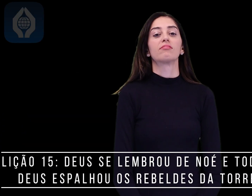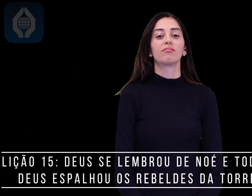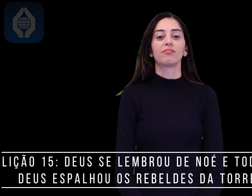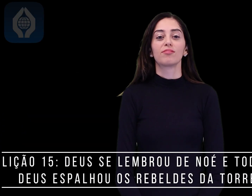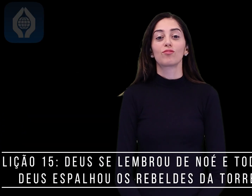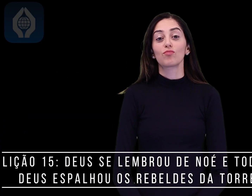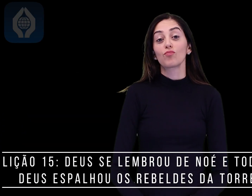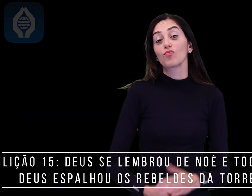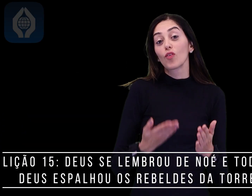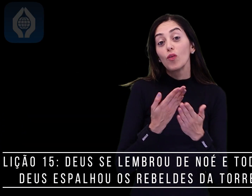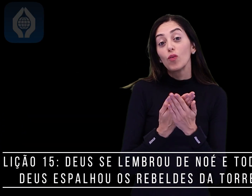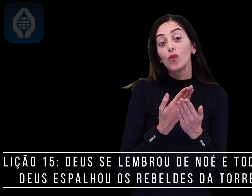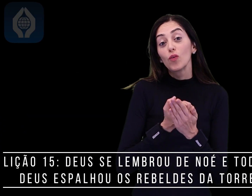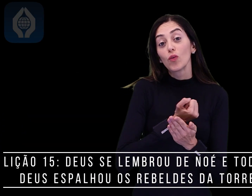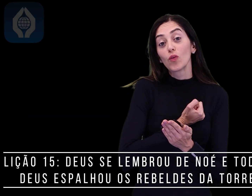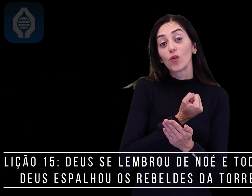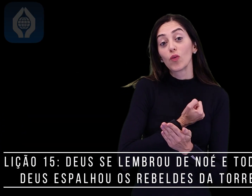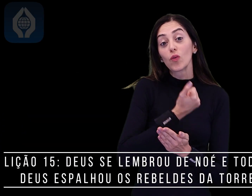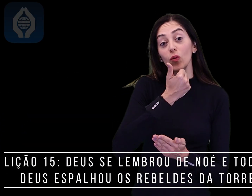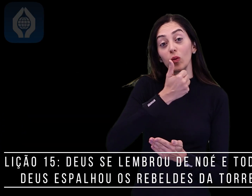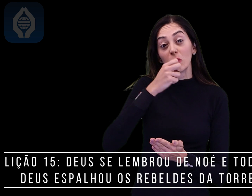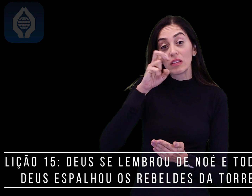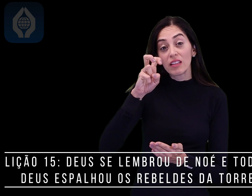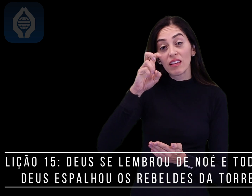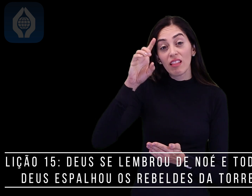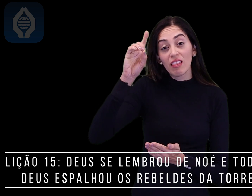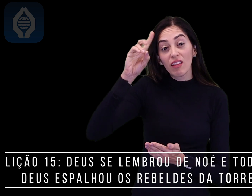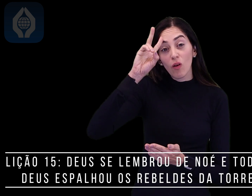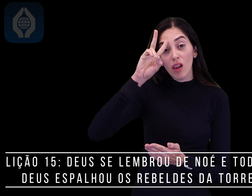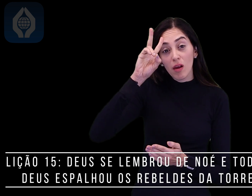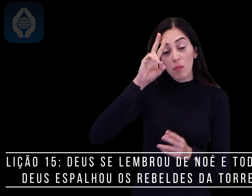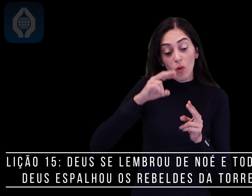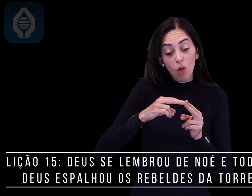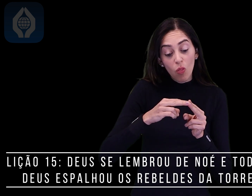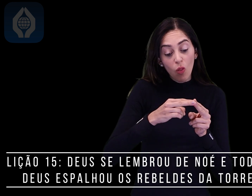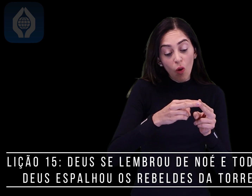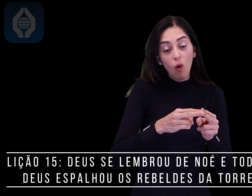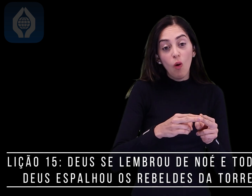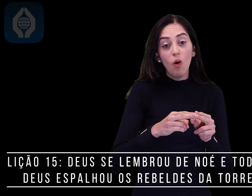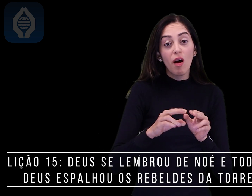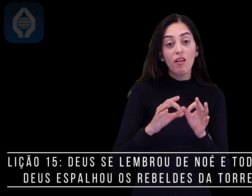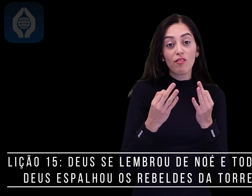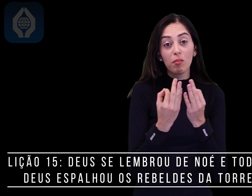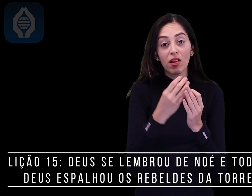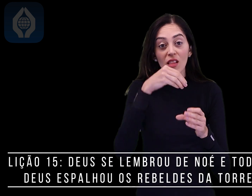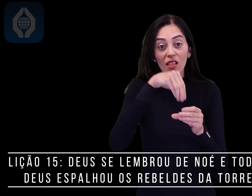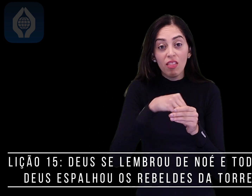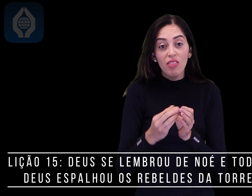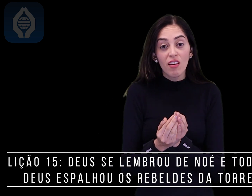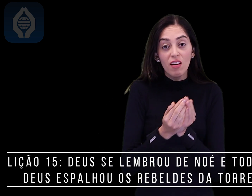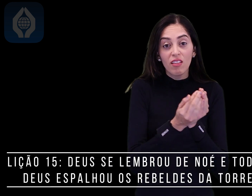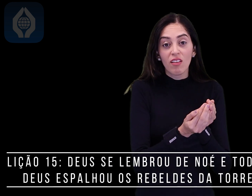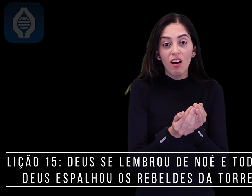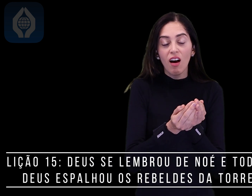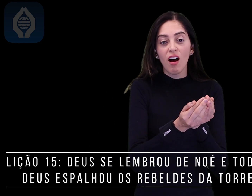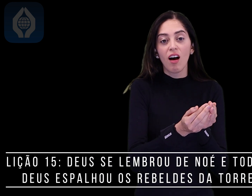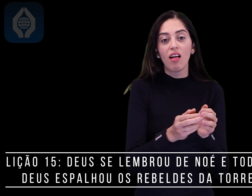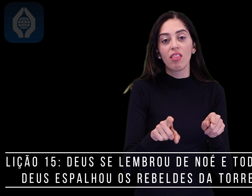Lição de número 15 tem como tema: Deus se lembrou de Noé e de toda a arca. Deus espalhou os rebeldes